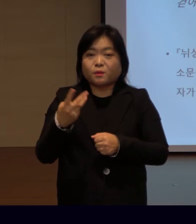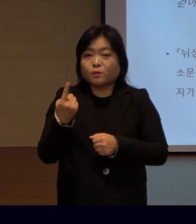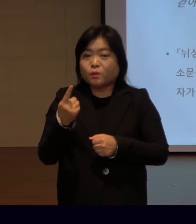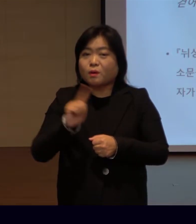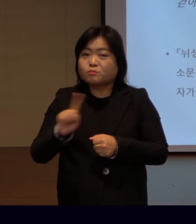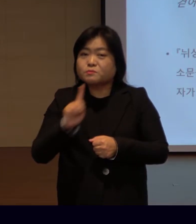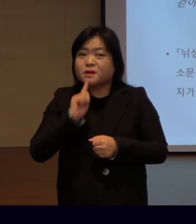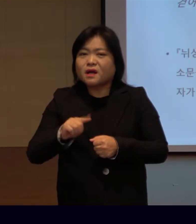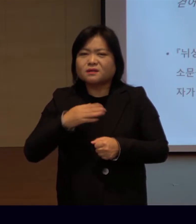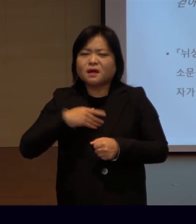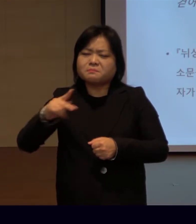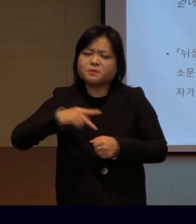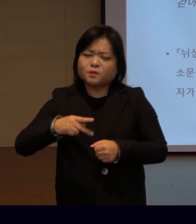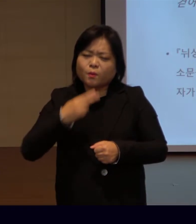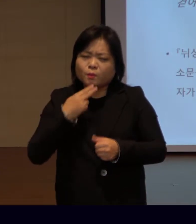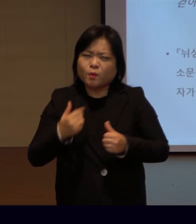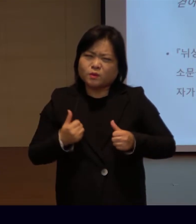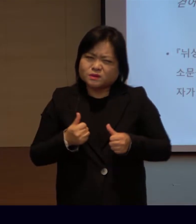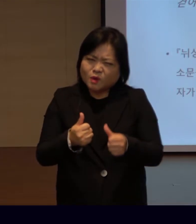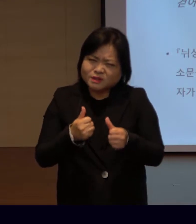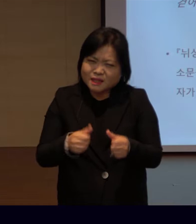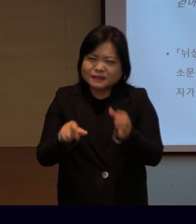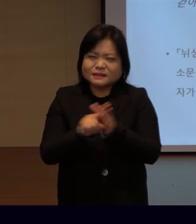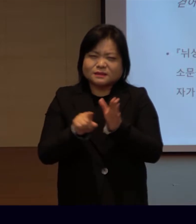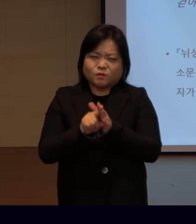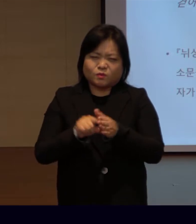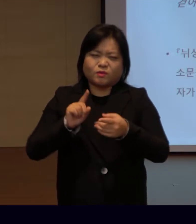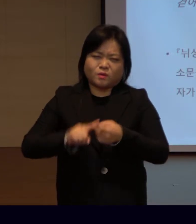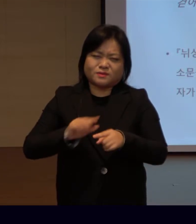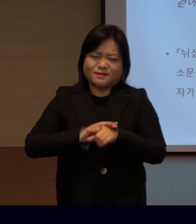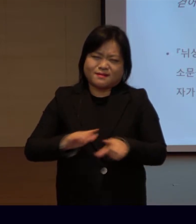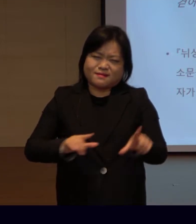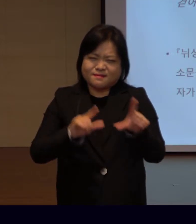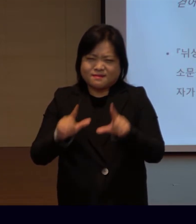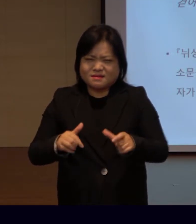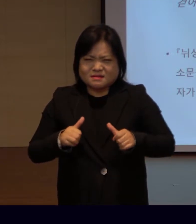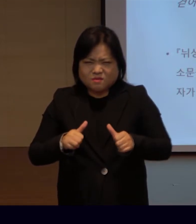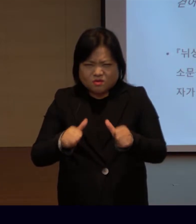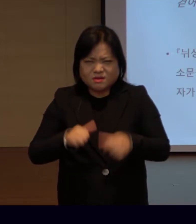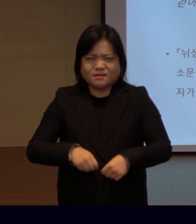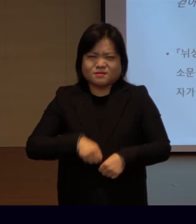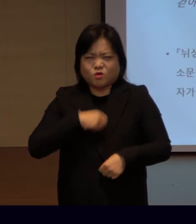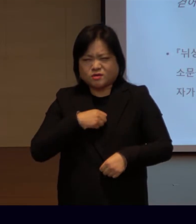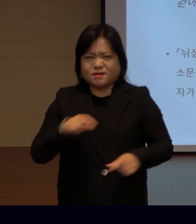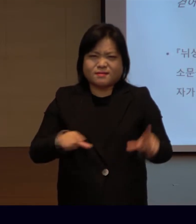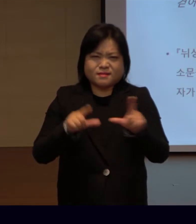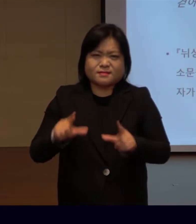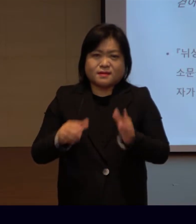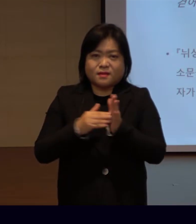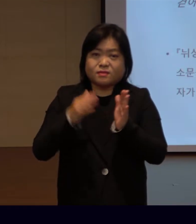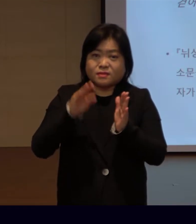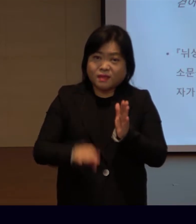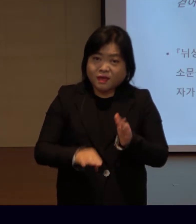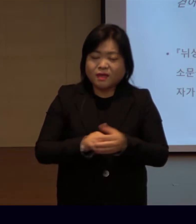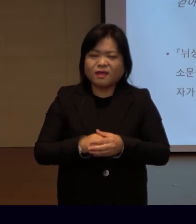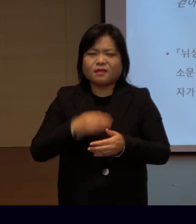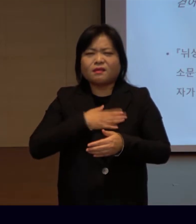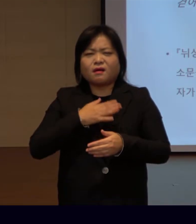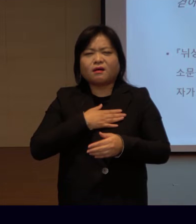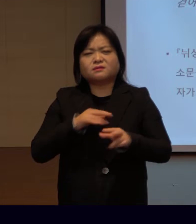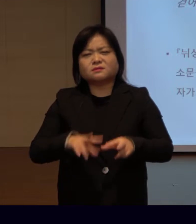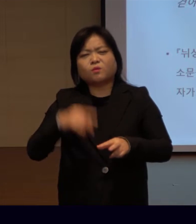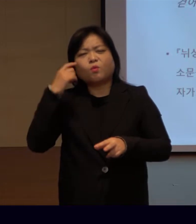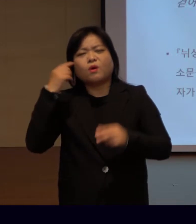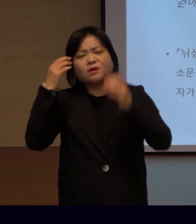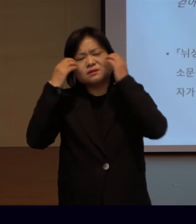이때까지 아무한테도 빚도 안 지고 성실하게 신용으로 다 정말 정직하게 살았는데 내가 왜 이런